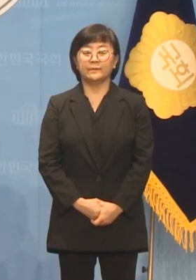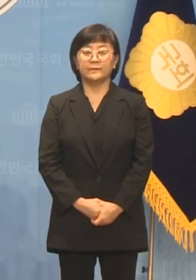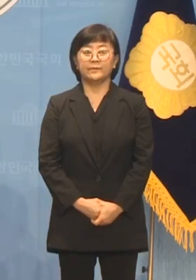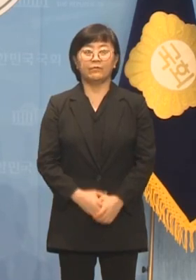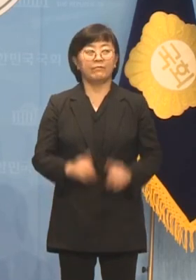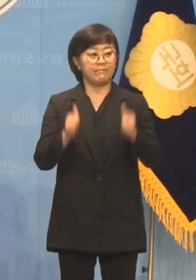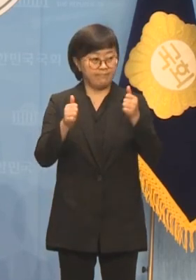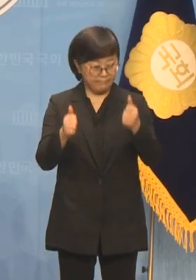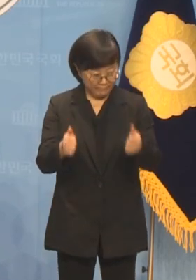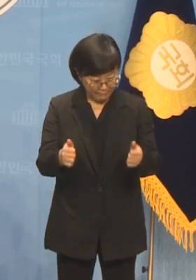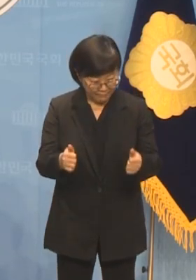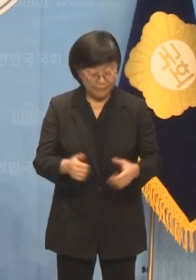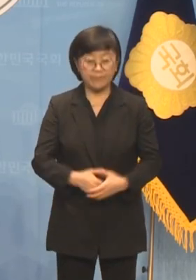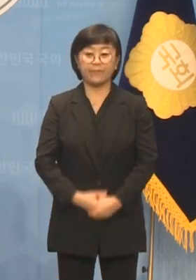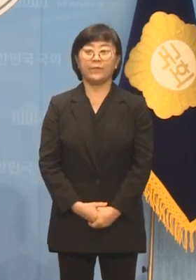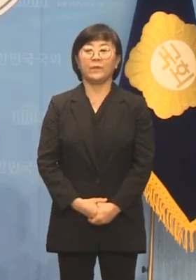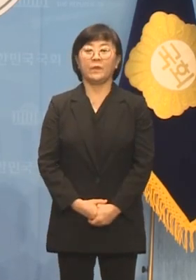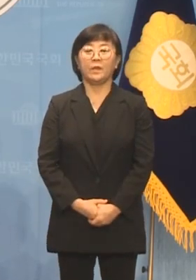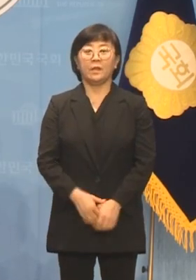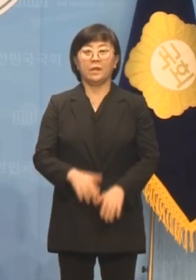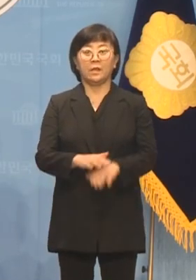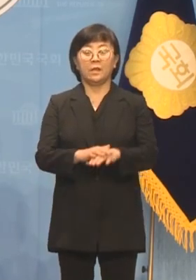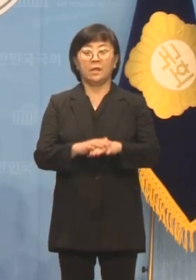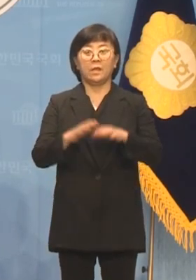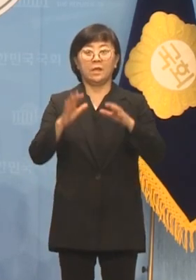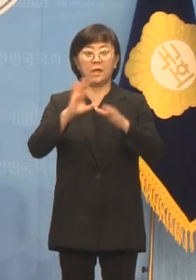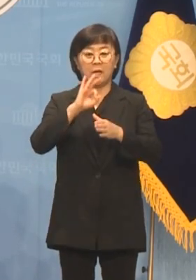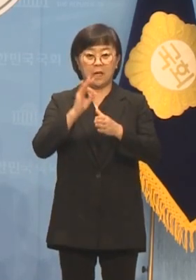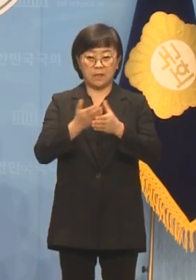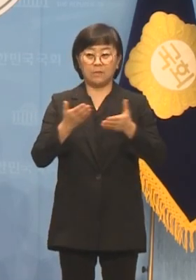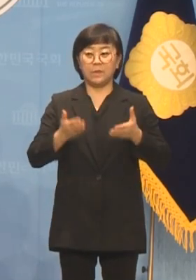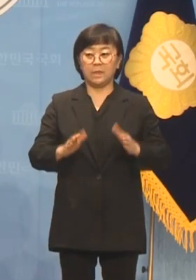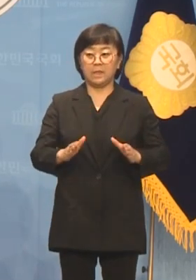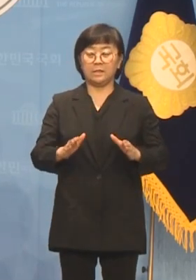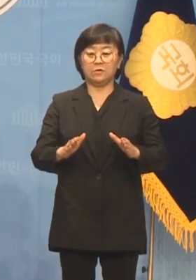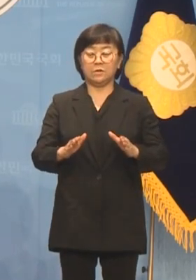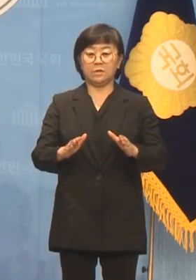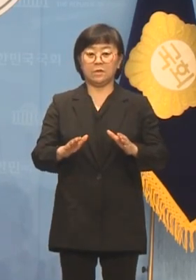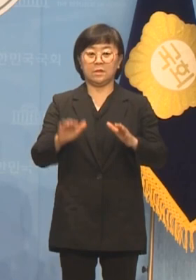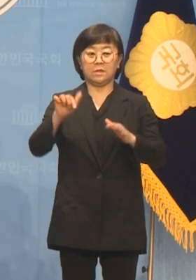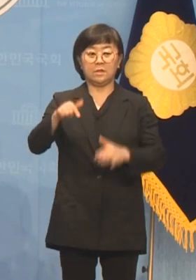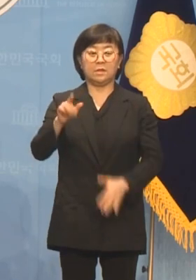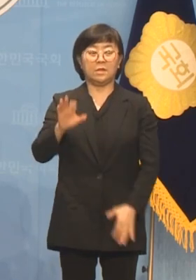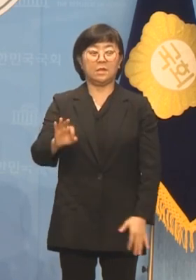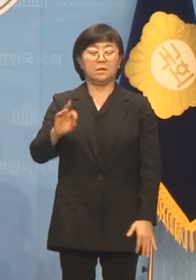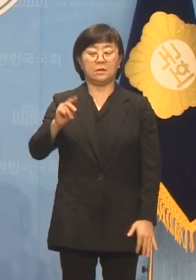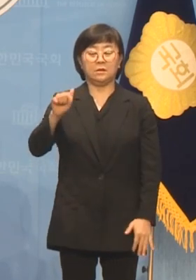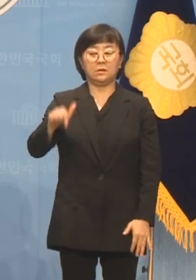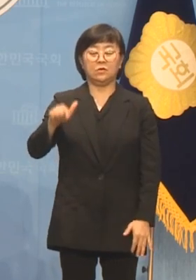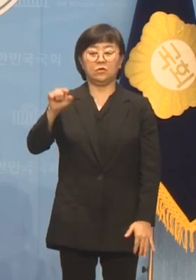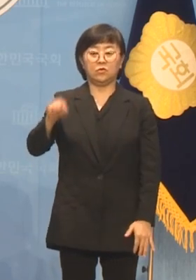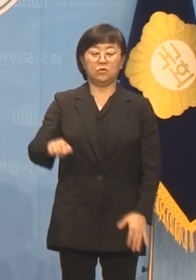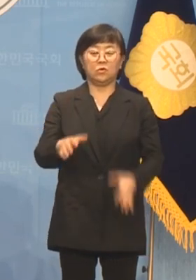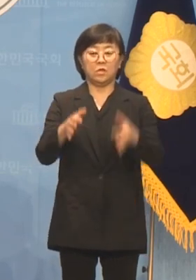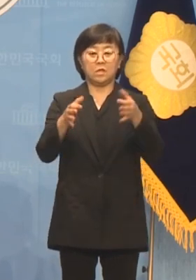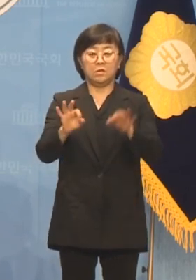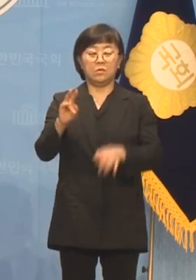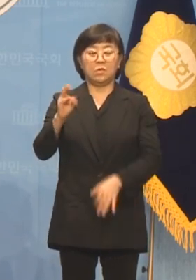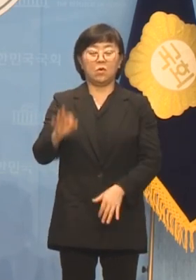예, 인사드리겠습니다. 안양시 만화구 출신 국회의원 강덕구입니다. 오늘은 김용